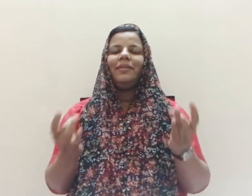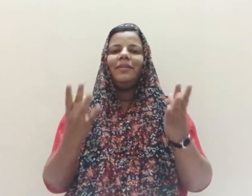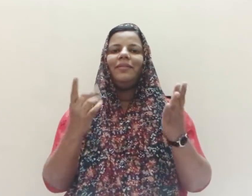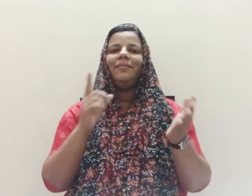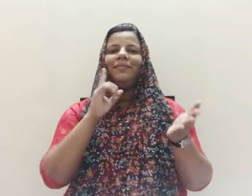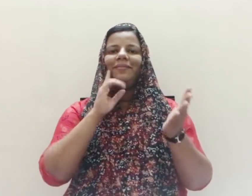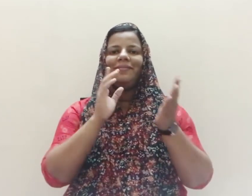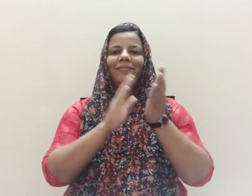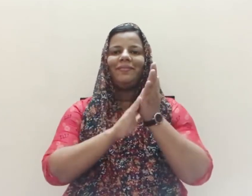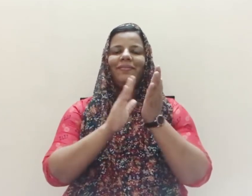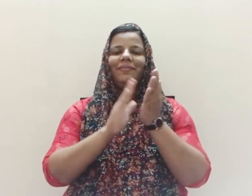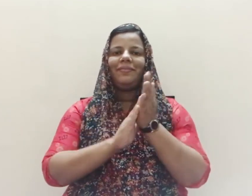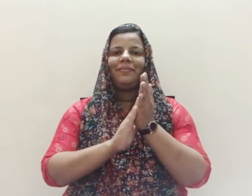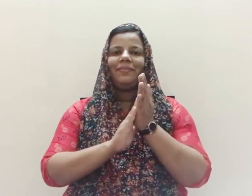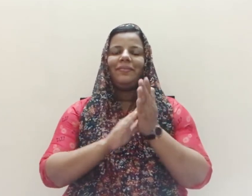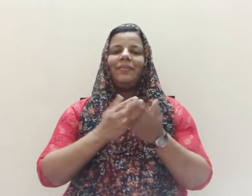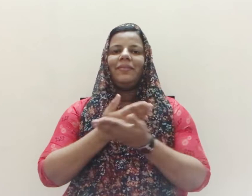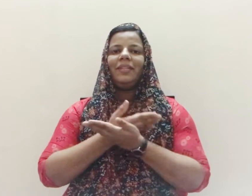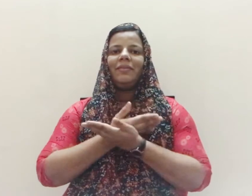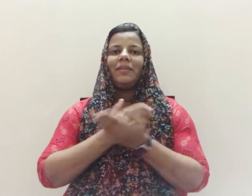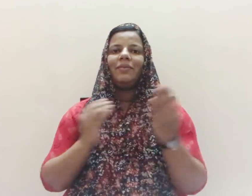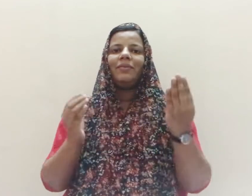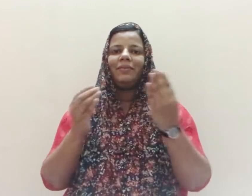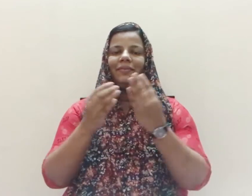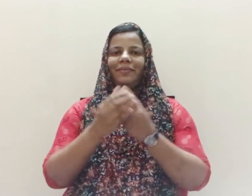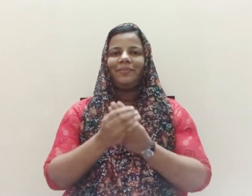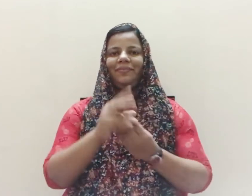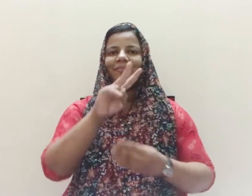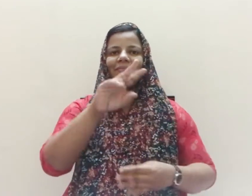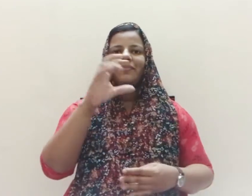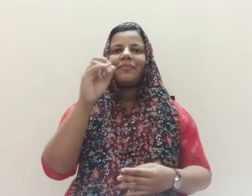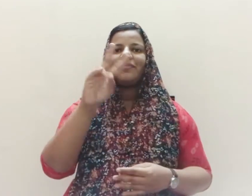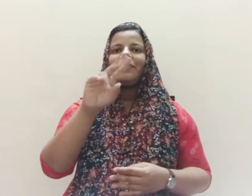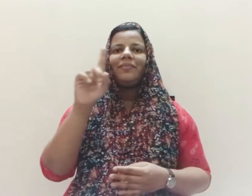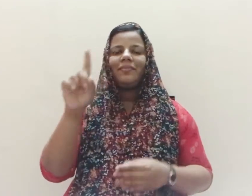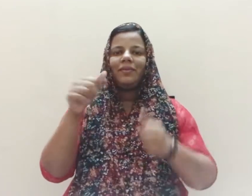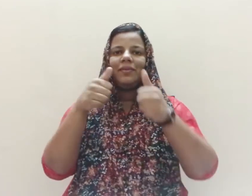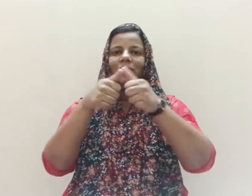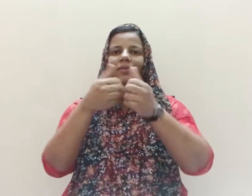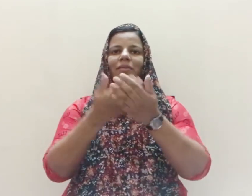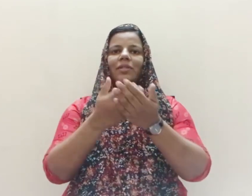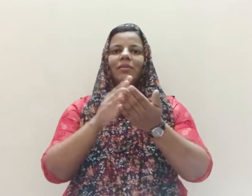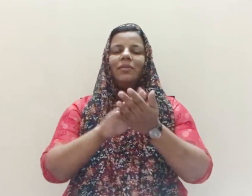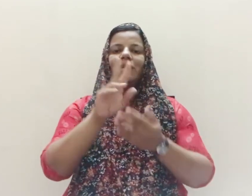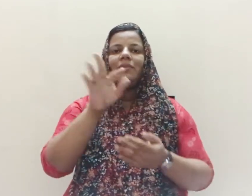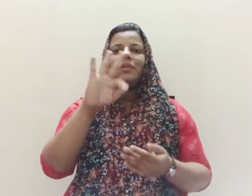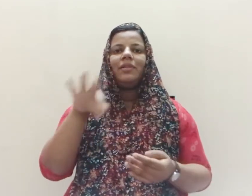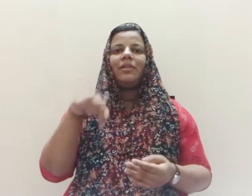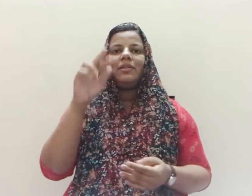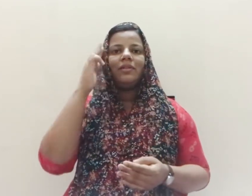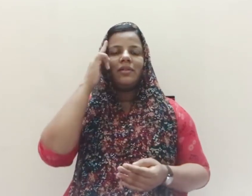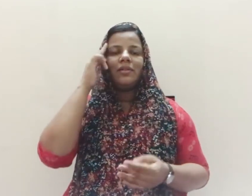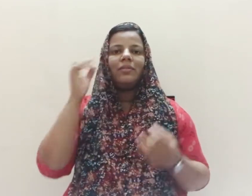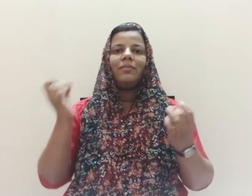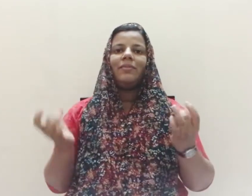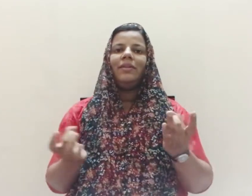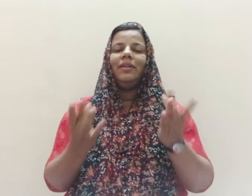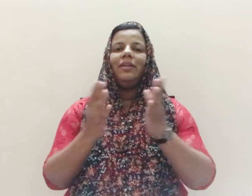പ്രഭാതത്തിൽ വാഴ്ത്തപ്പെടുമാറാകട്ടെ. പ്രിയപ്പെട്ട ദൈവമക്കളെ, നമുക്ക് ഒരുമിച്ച് 2021 ഓഗസ്റ്റ് മാസം 28-ാം തീയതി ശനിയാഴ്ച പ്രഭാതത്തിൽ നമ്മുടെ